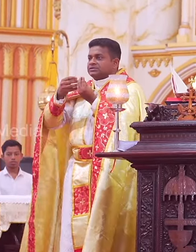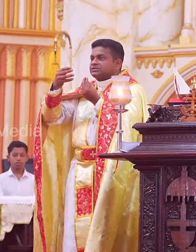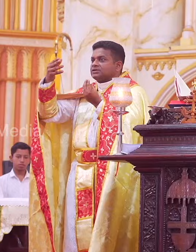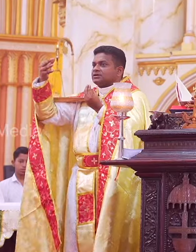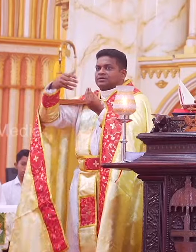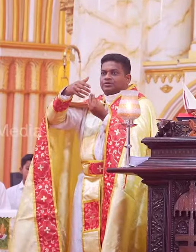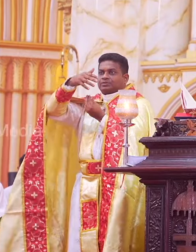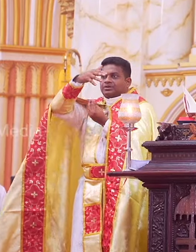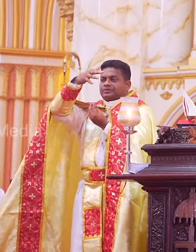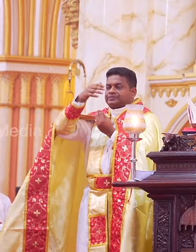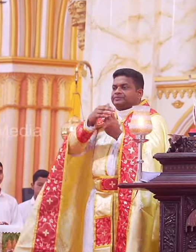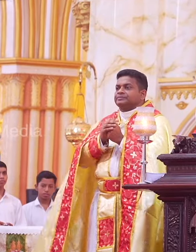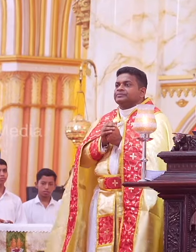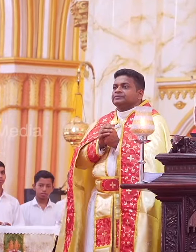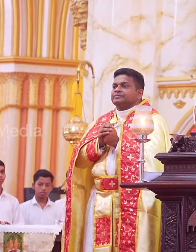ശാഖകളുമാകും.